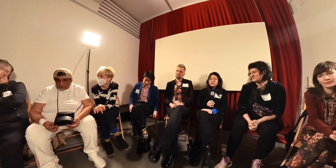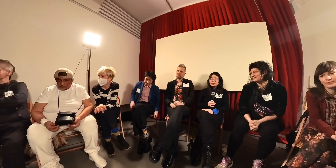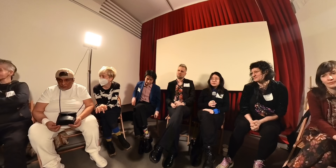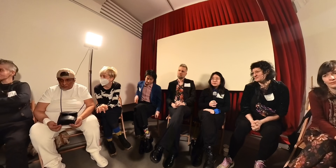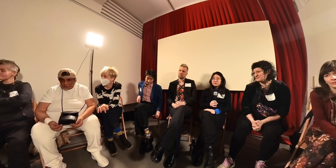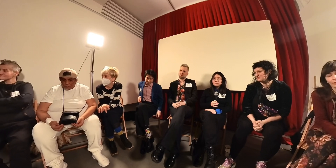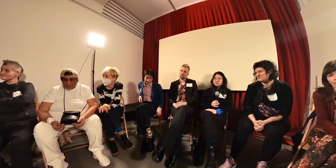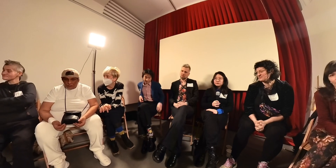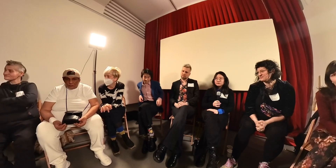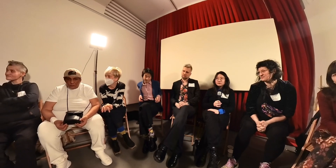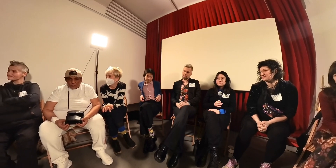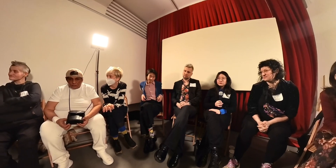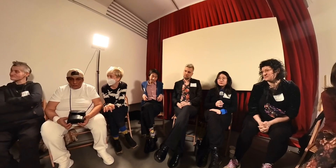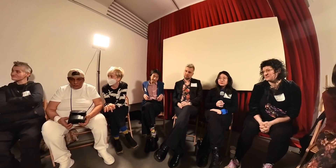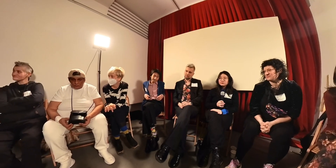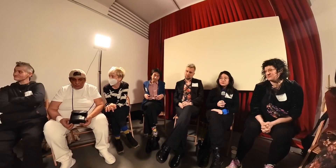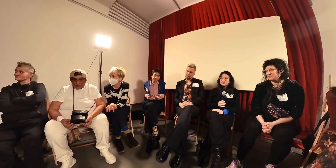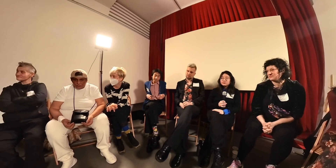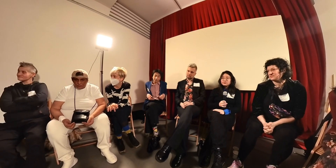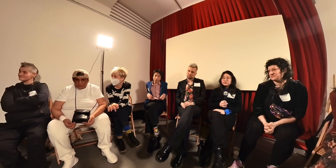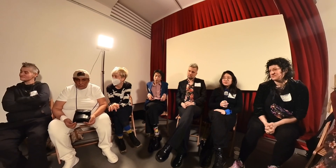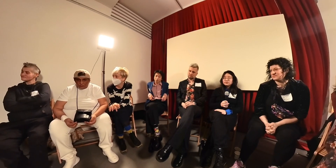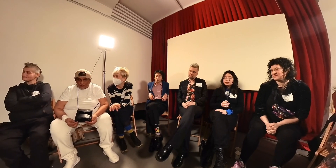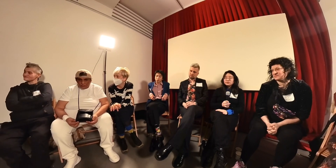problém té identity jakoby byl předmětem toho,